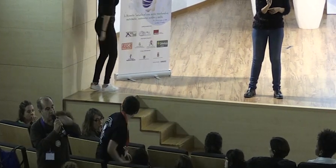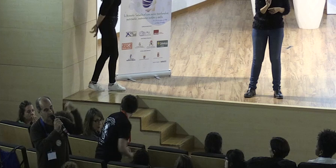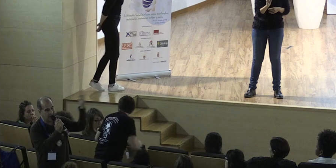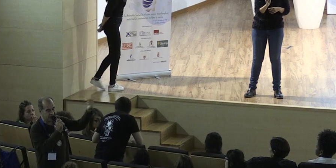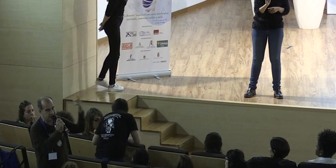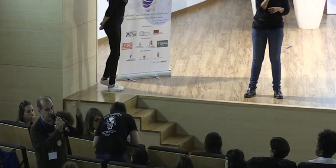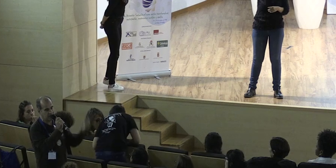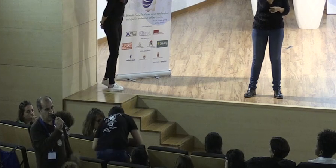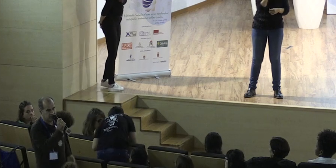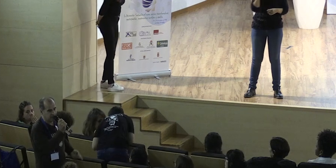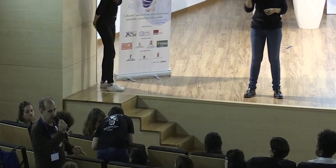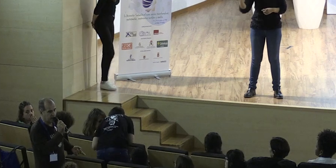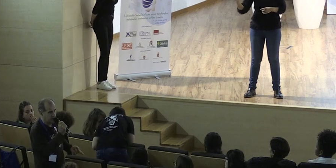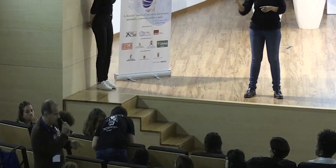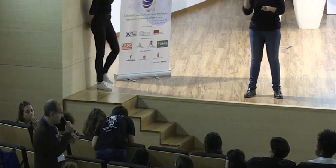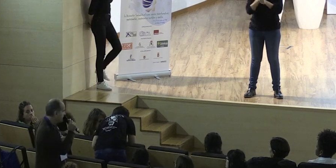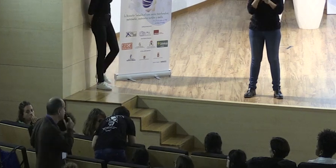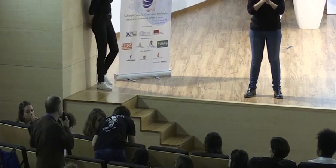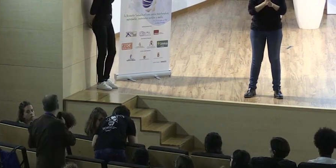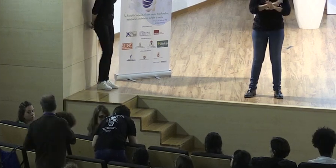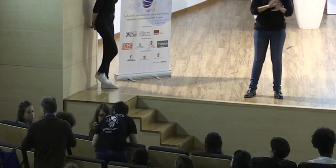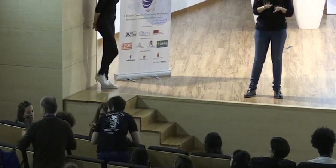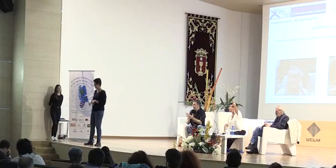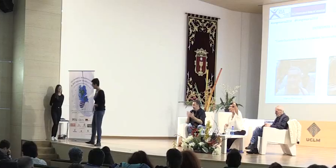sino la gente con la que vamos a trabajar. Vale.